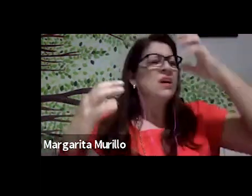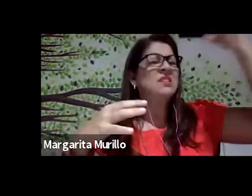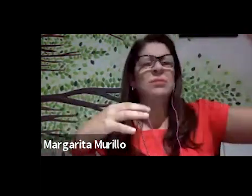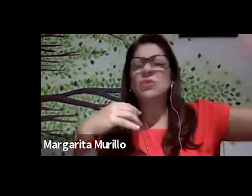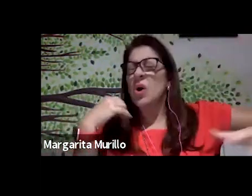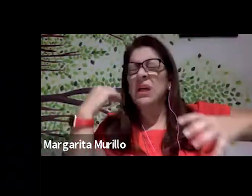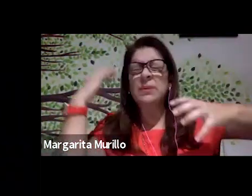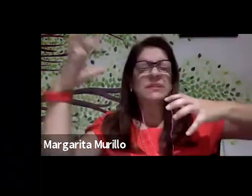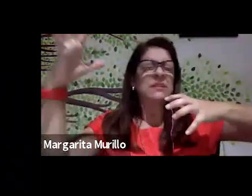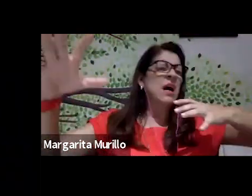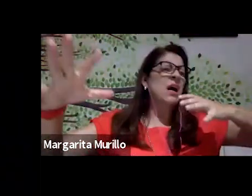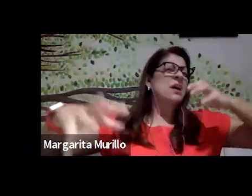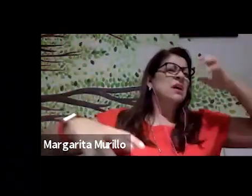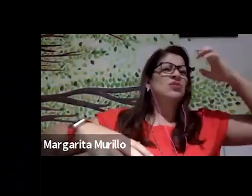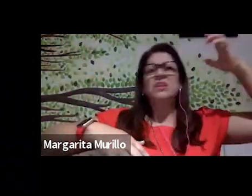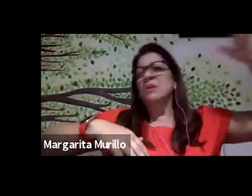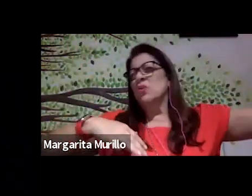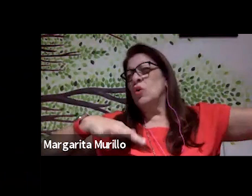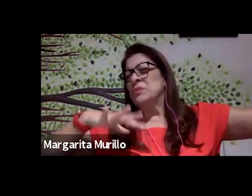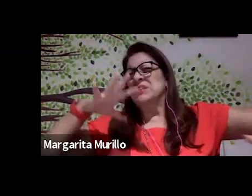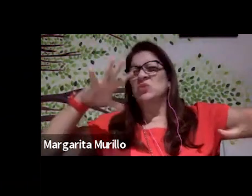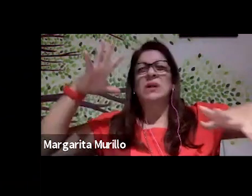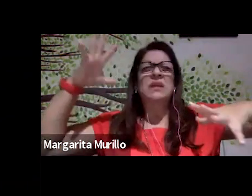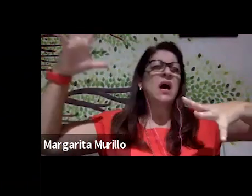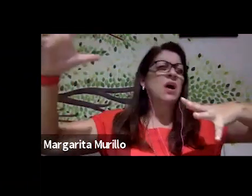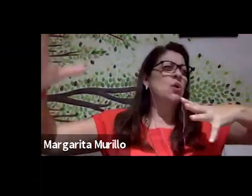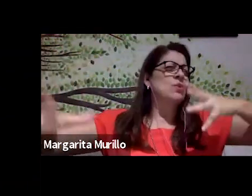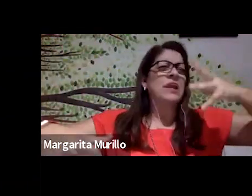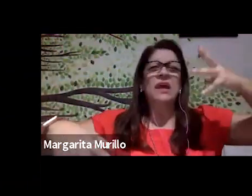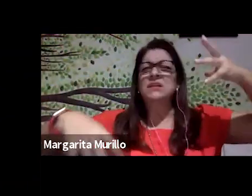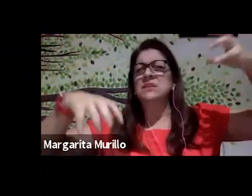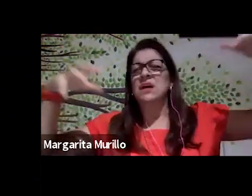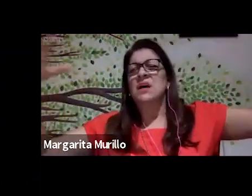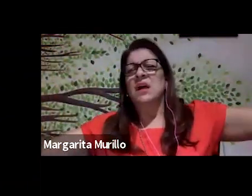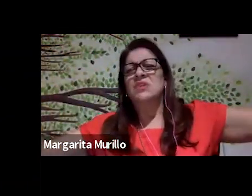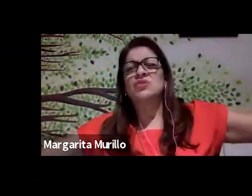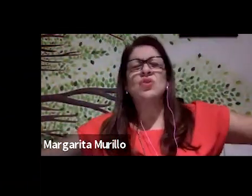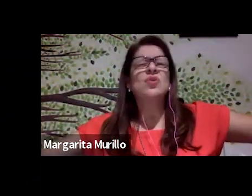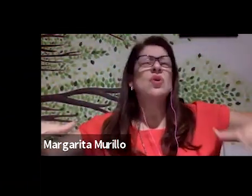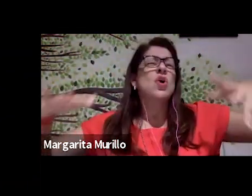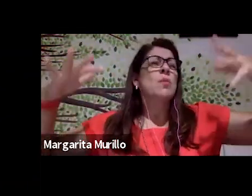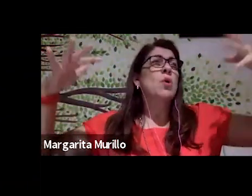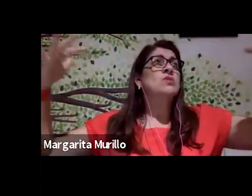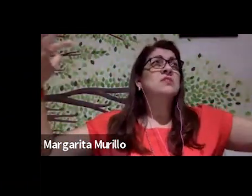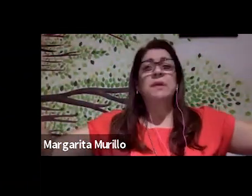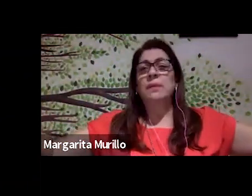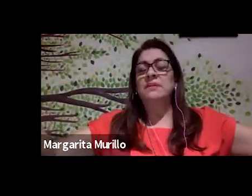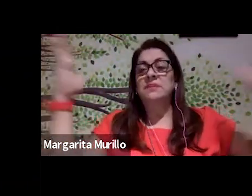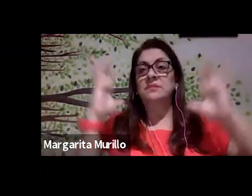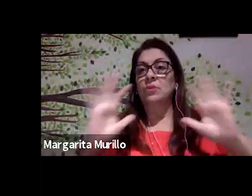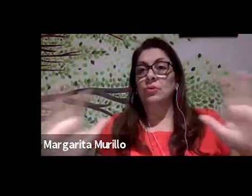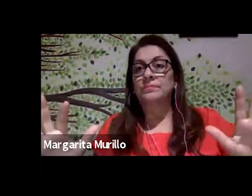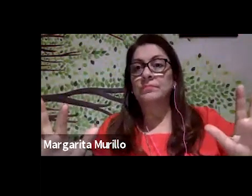ruido y decimos no la diversidad eso tiene que ver con homosexualidad con violencia esos son como cosas